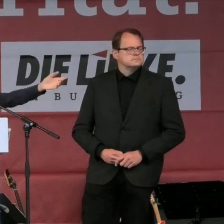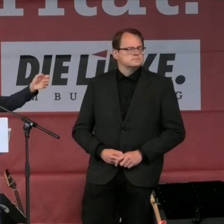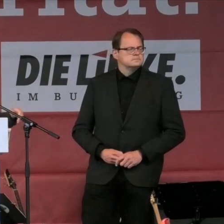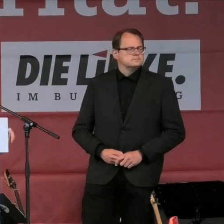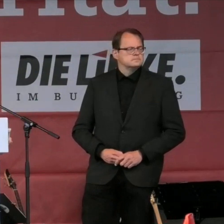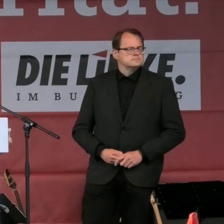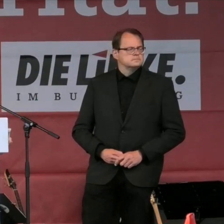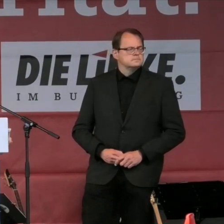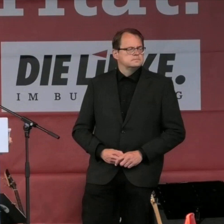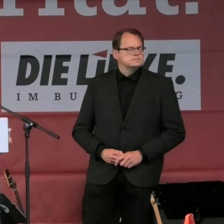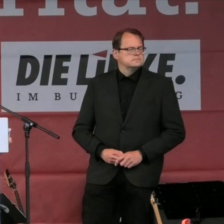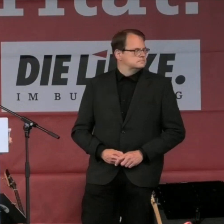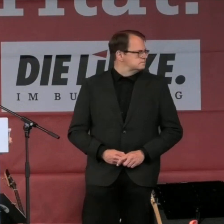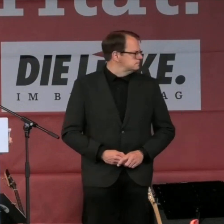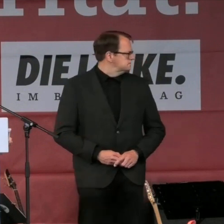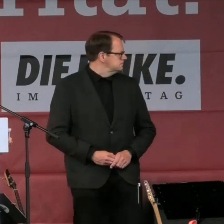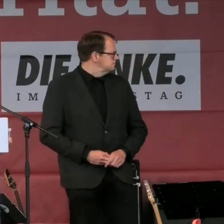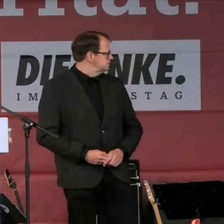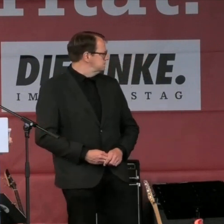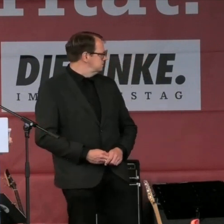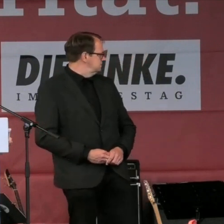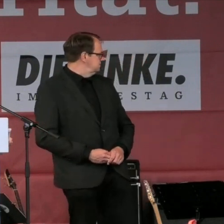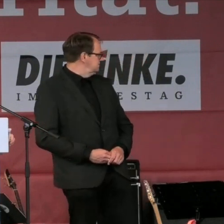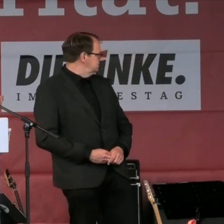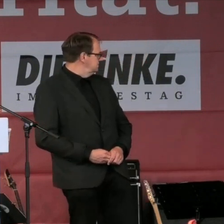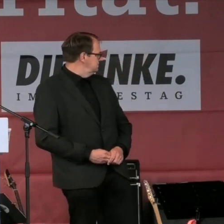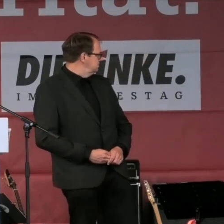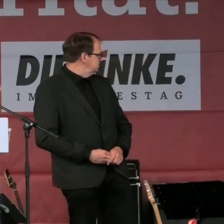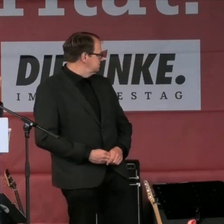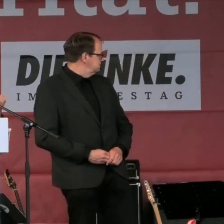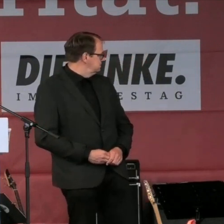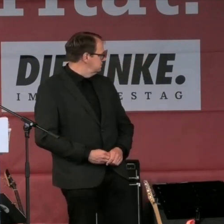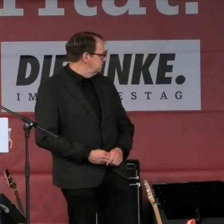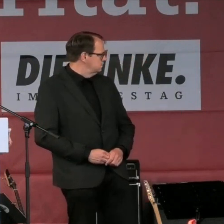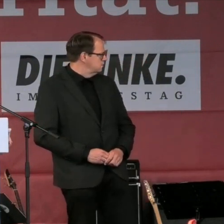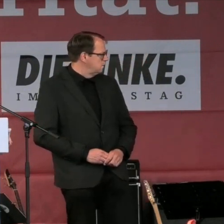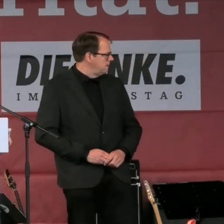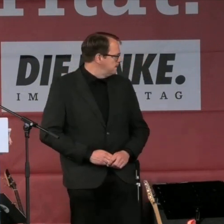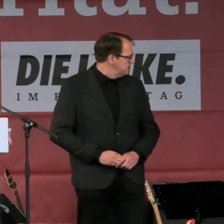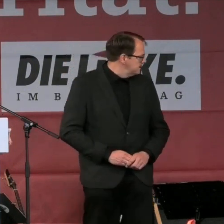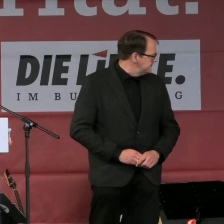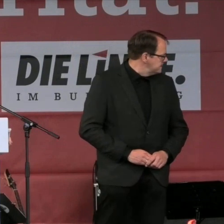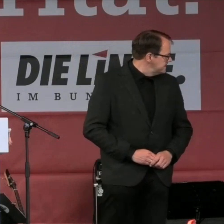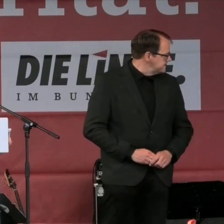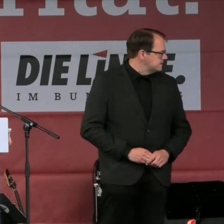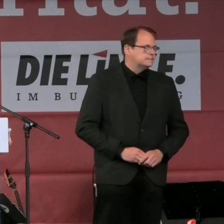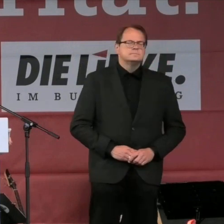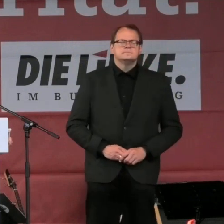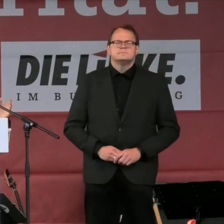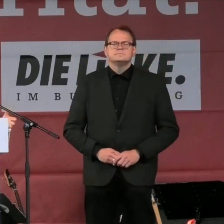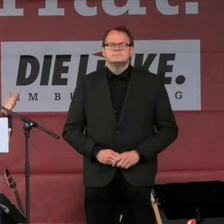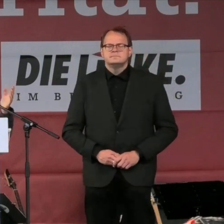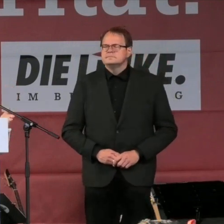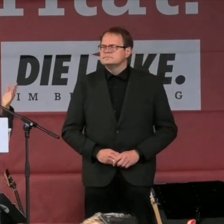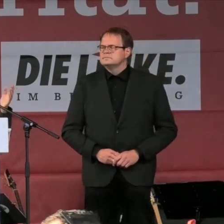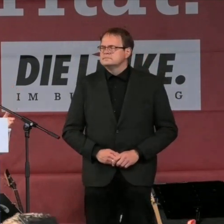ist ja nur weit weg in afghanistan oder in pakistan mein gott was aus dieser partei geworden ist auch die grünen